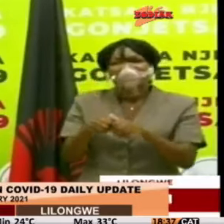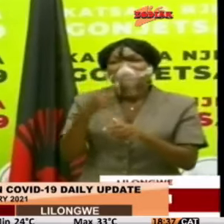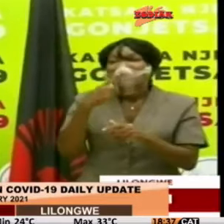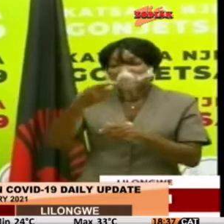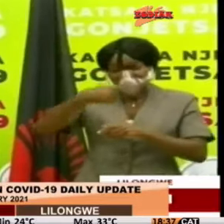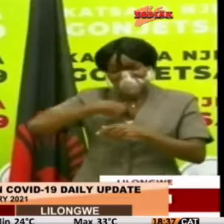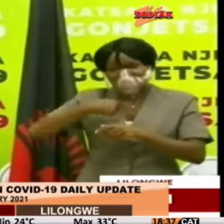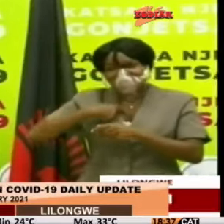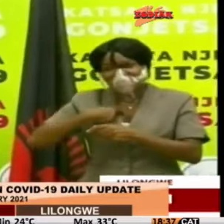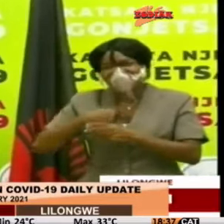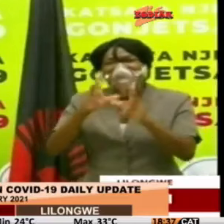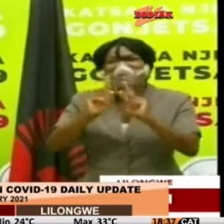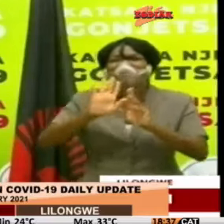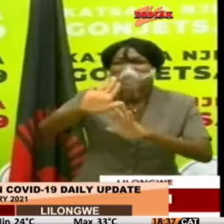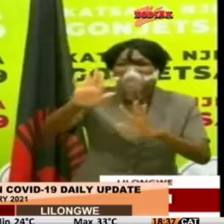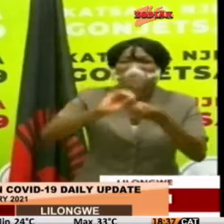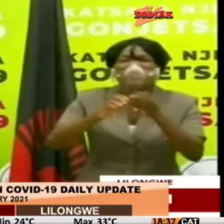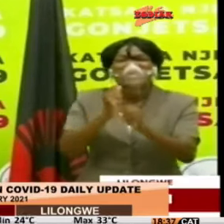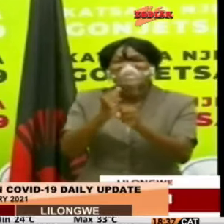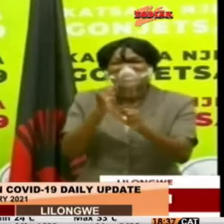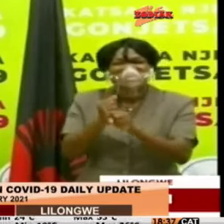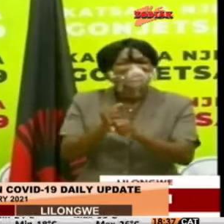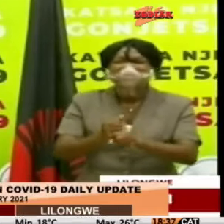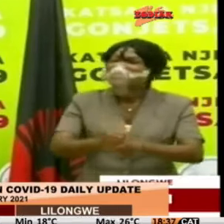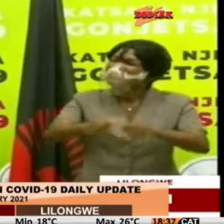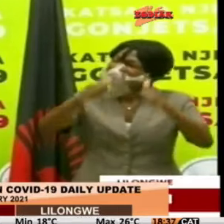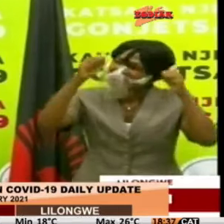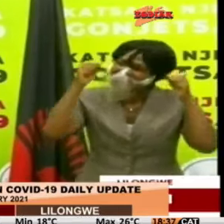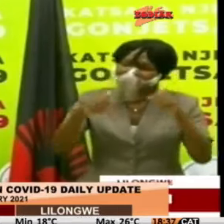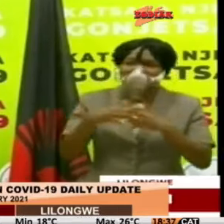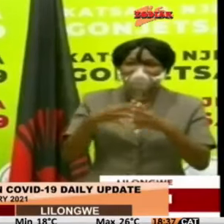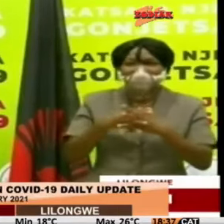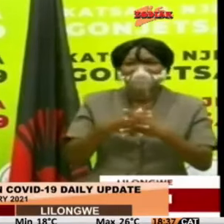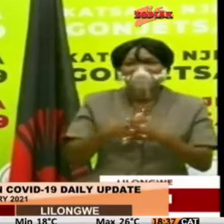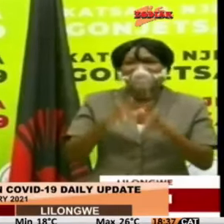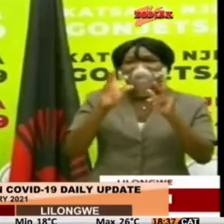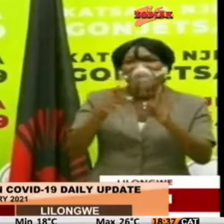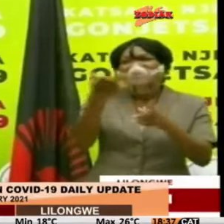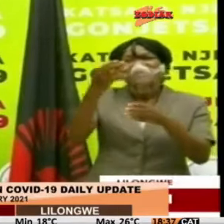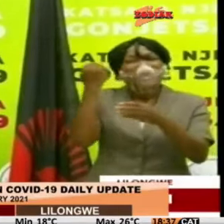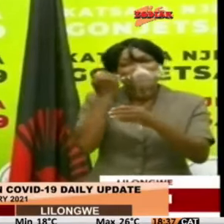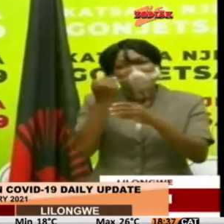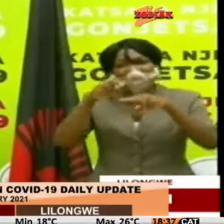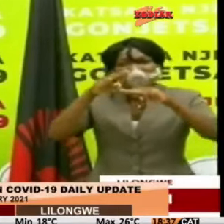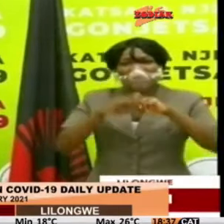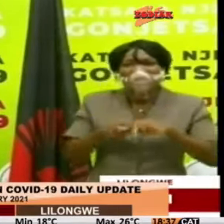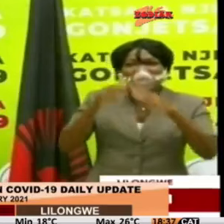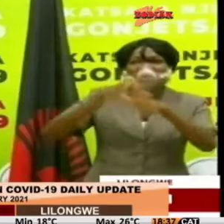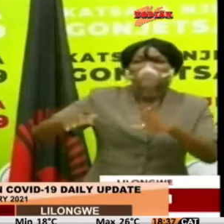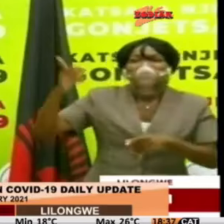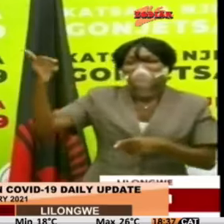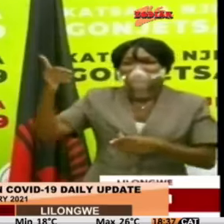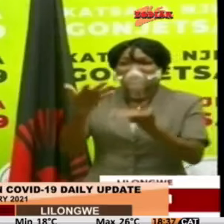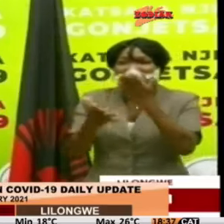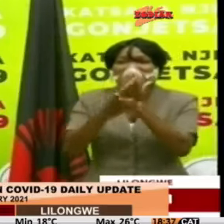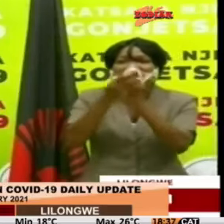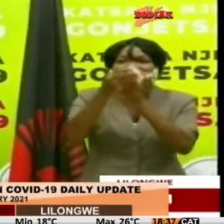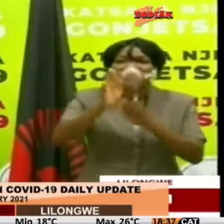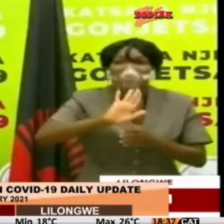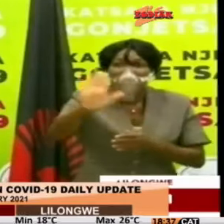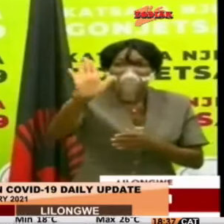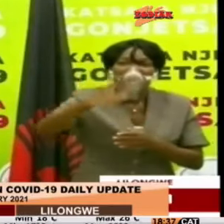kunyumba ena mumango dzigulira oxygen ukayika kunyumba umadzika nokha kapena mupeza nesi wa private kuti